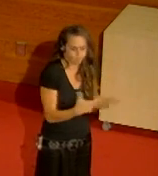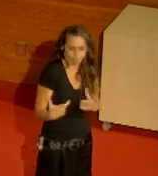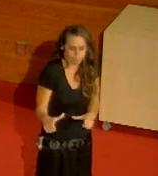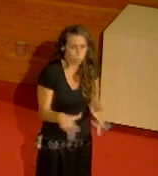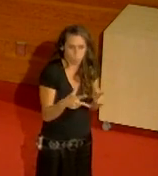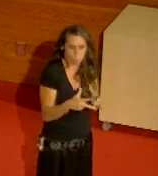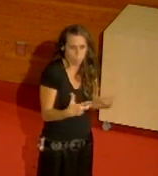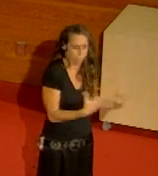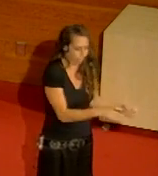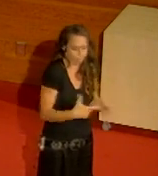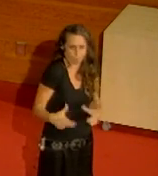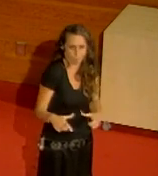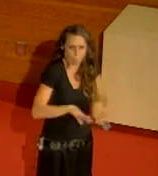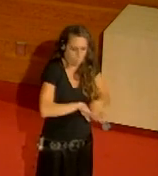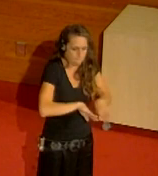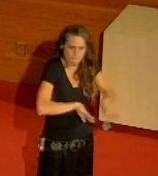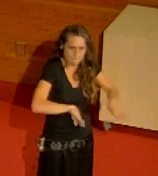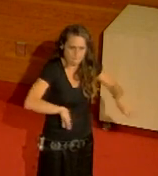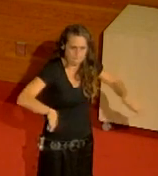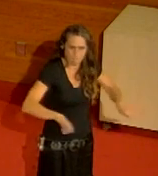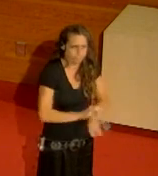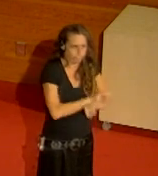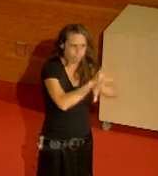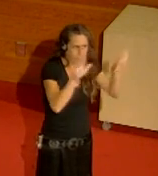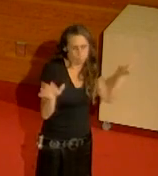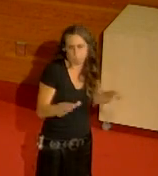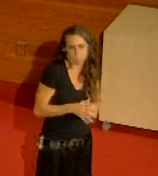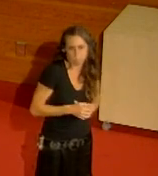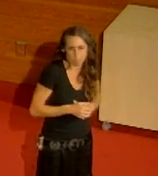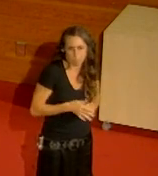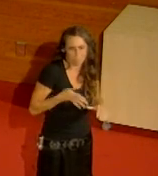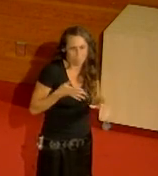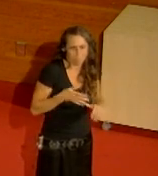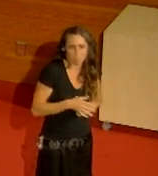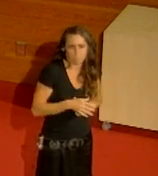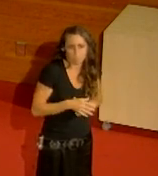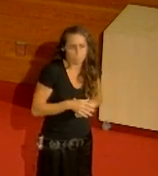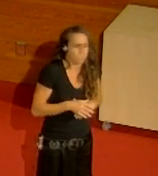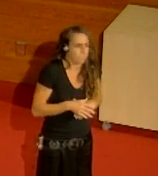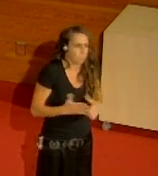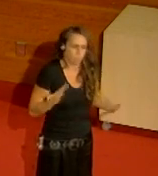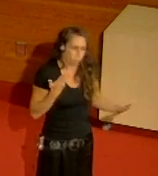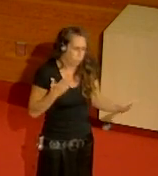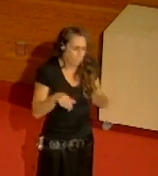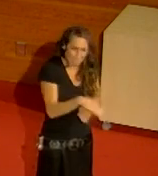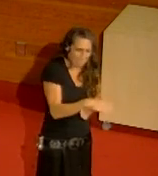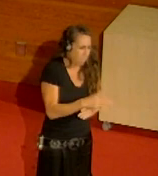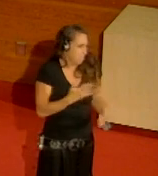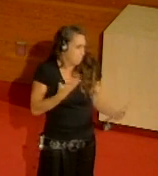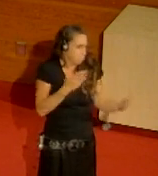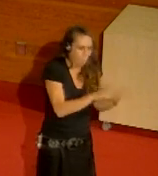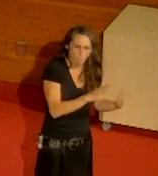la sociedad cada vez más claro en el que se enfrenta O sea hay enfrentamientos en las calles hay